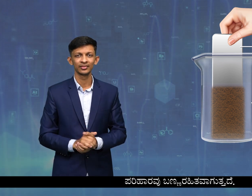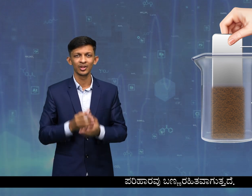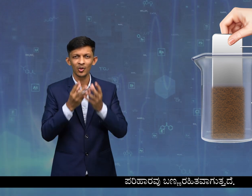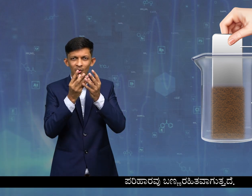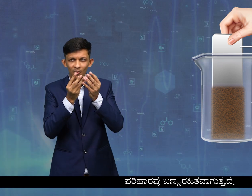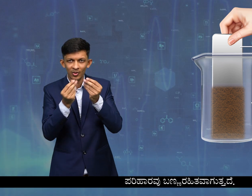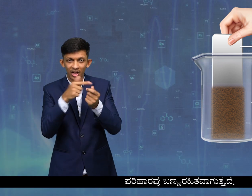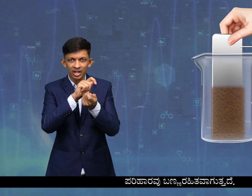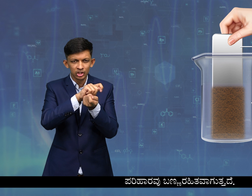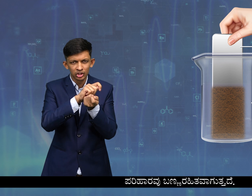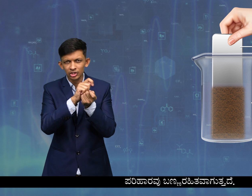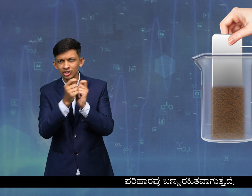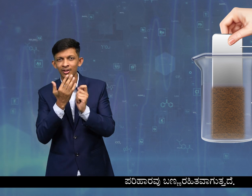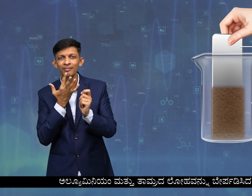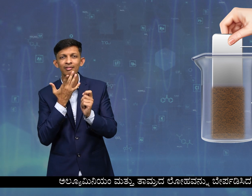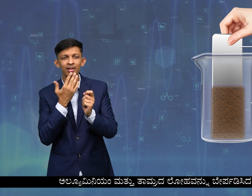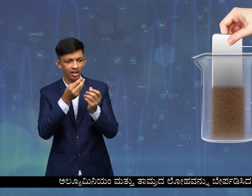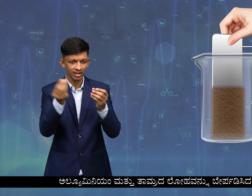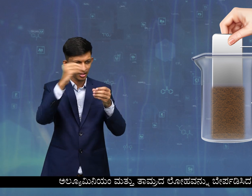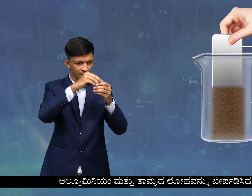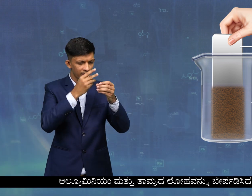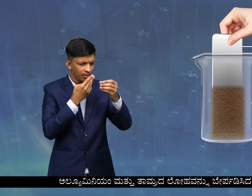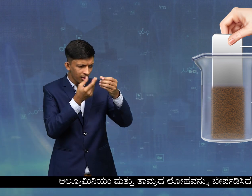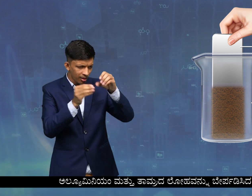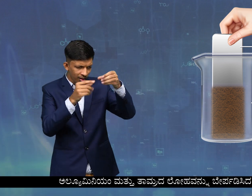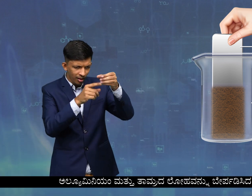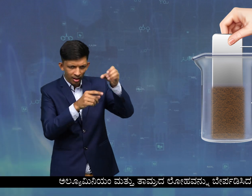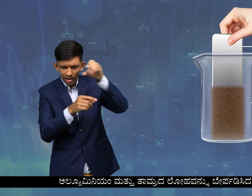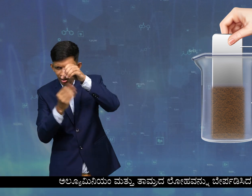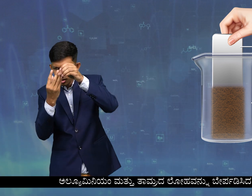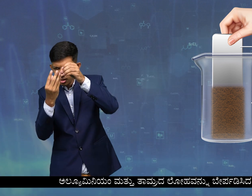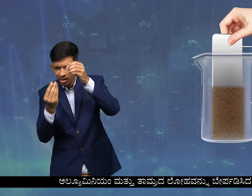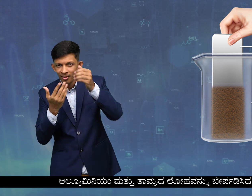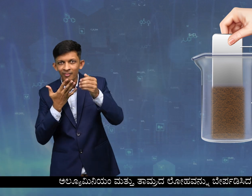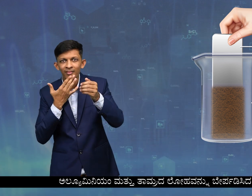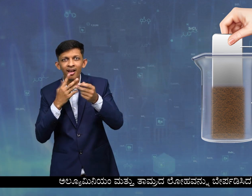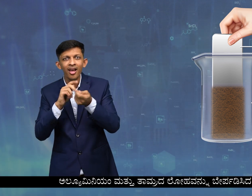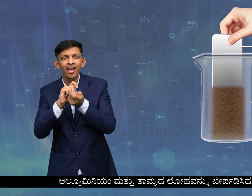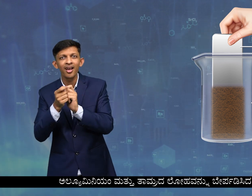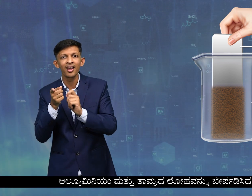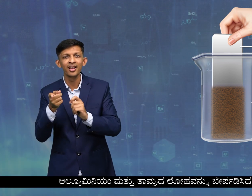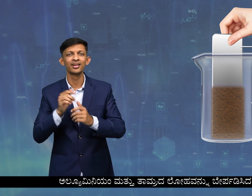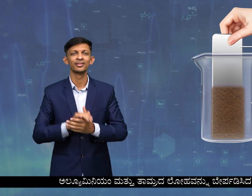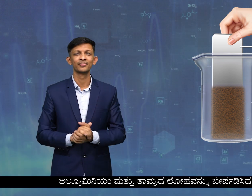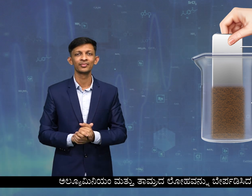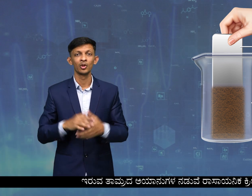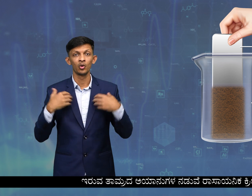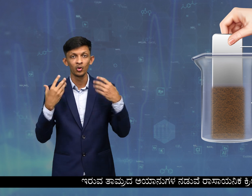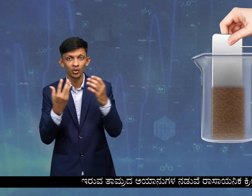ಪರಿಹಾರವು ಬಣ್ಣರಹಿತವಾಗುತ್ತದೆ. ಅಲ್ಯೂಮಿನಿಯಂ ಮತ್ತು ತಾಮ್ರದ ಲೋಹವನ್ನು ಬೇರ್ಪಡಿಸಿದ ದ್ರವಣದಲ್ಲಿ ಇರುವ